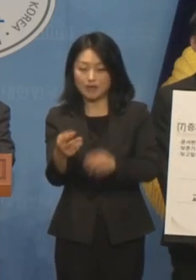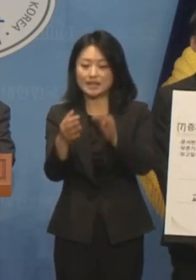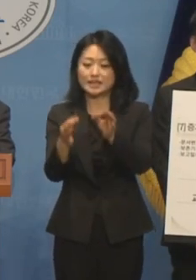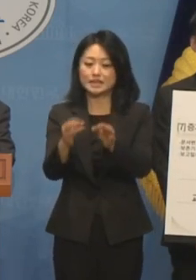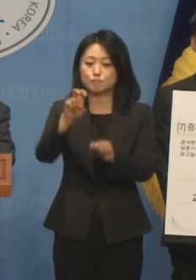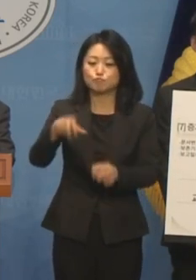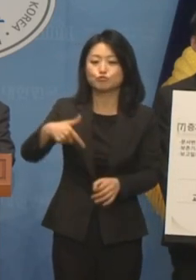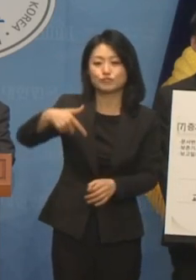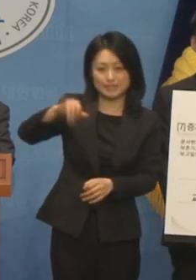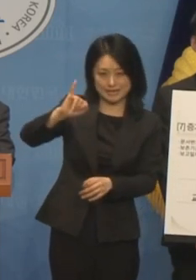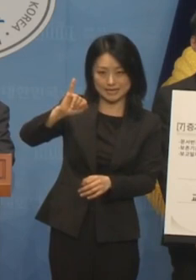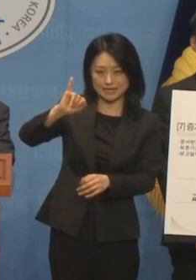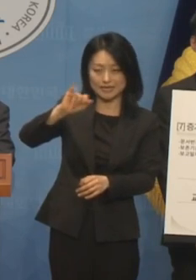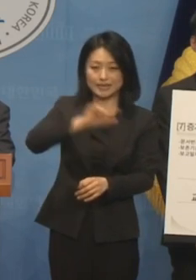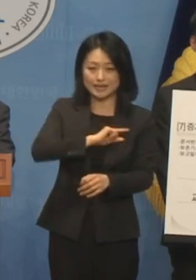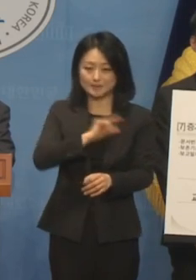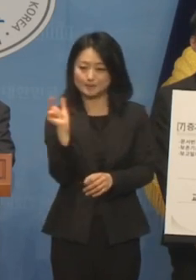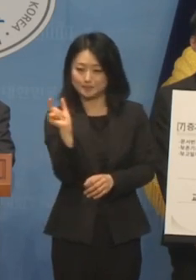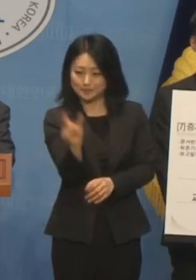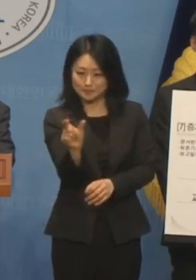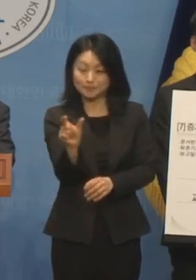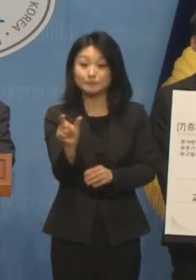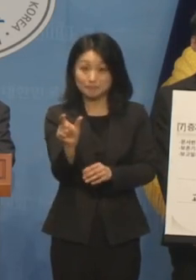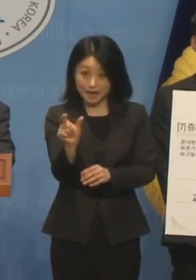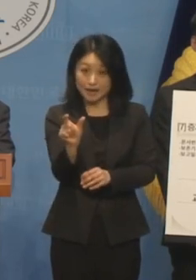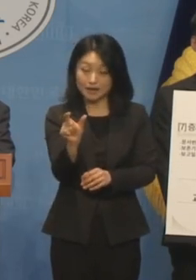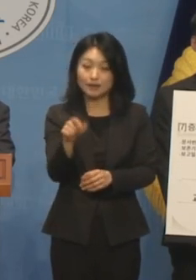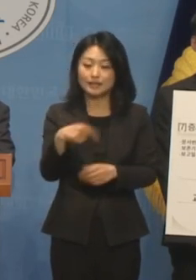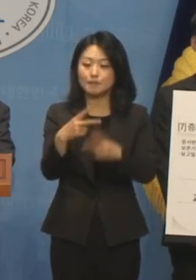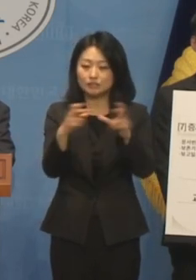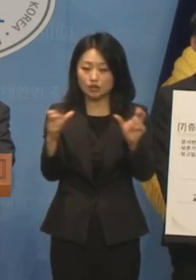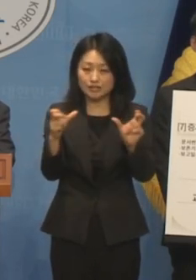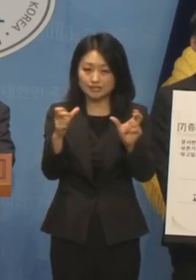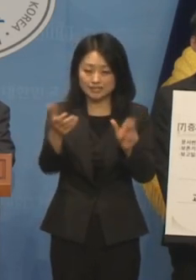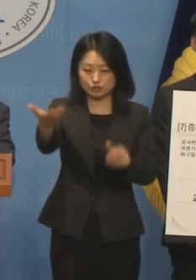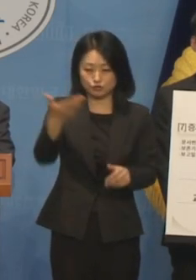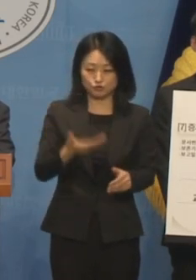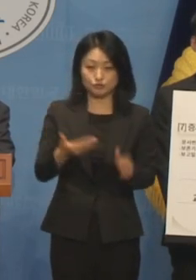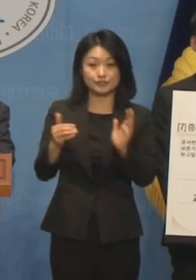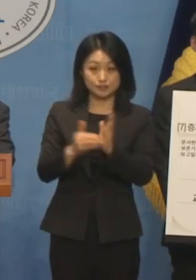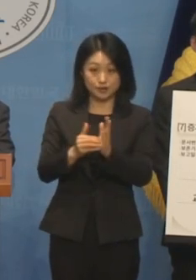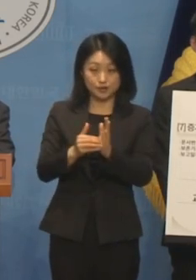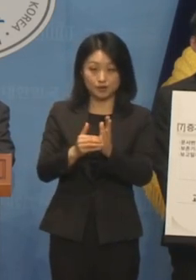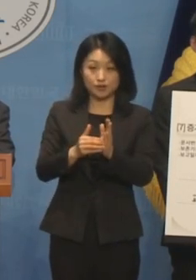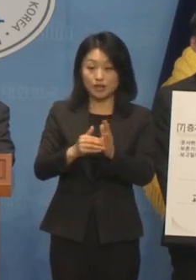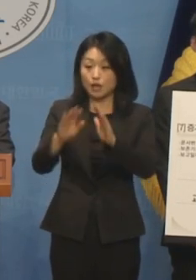김문기 처장으로 변경 적시해 성남시에 통보합니다.